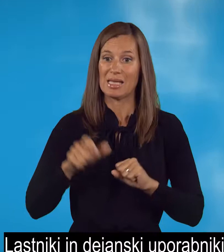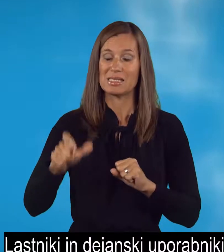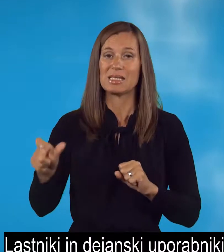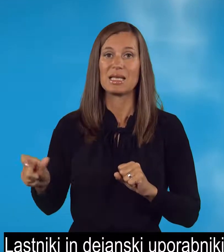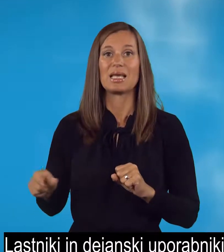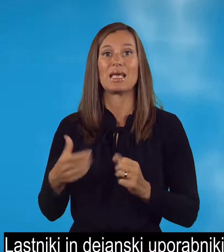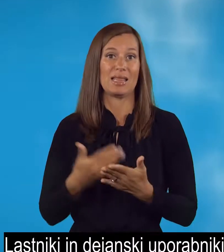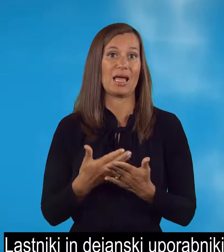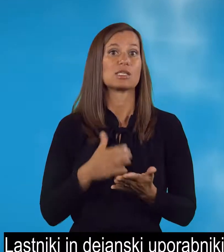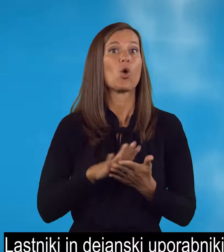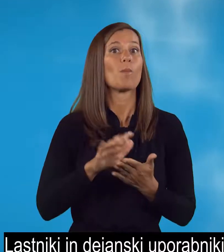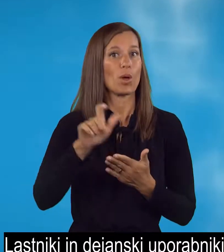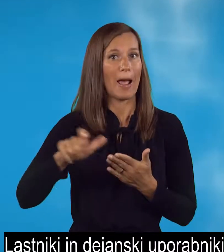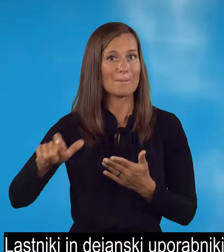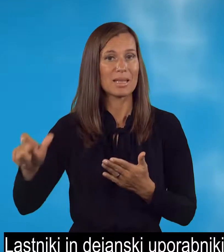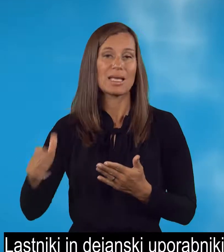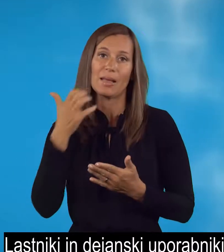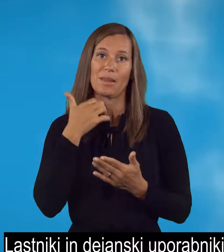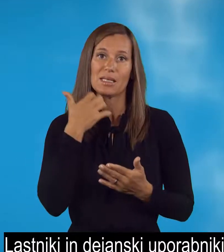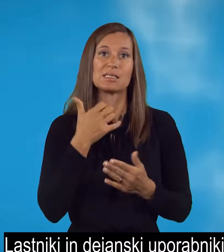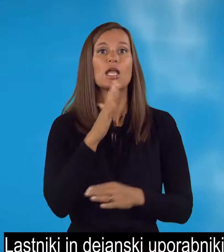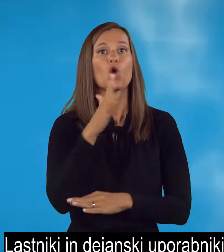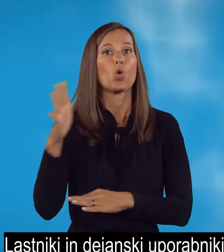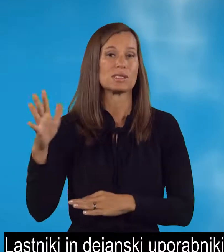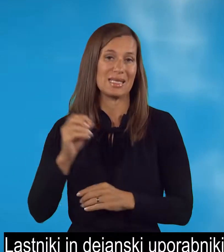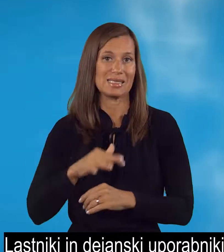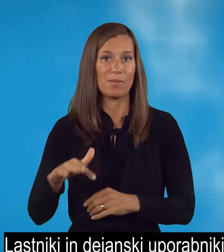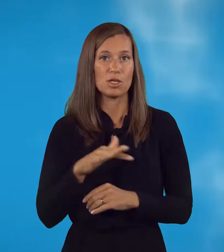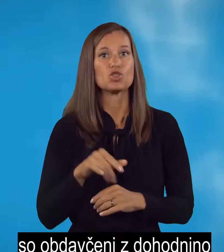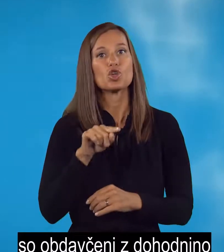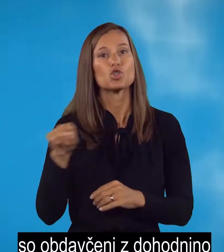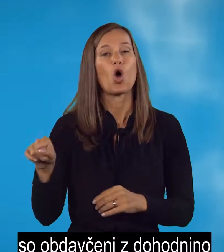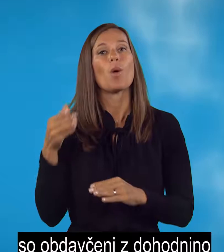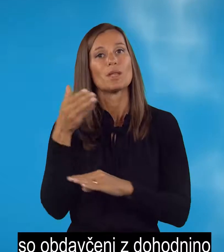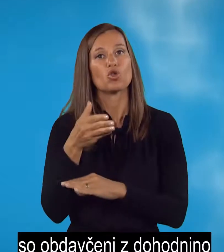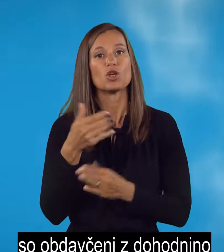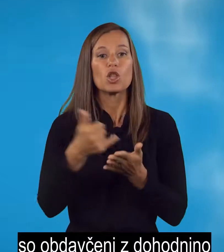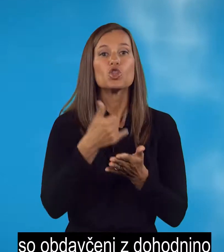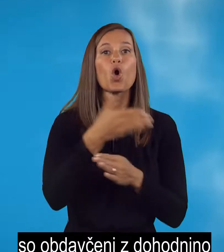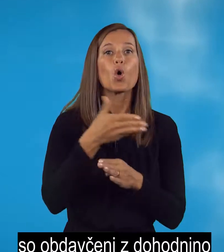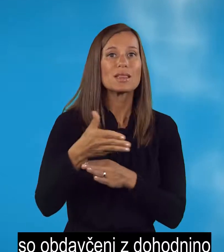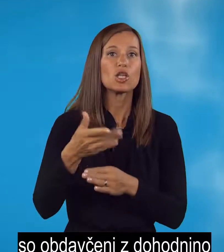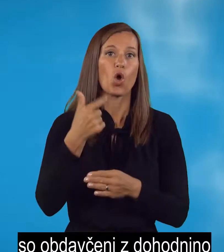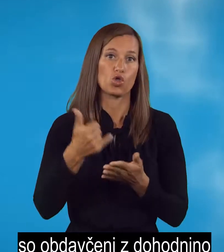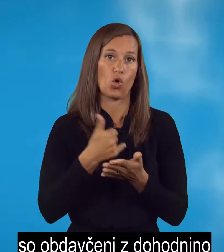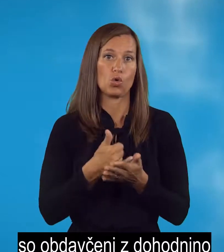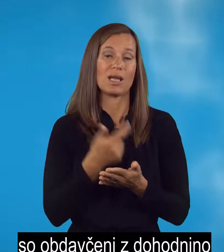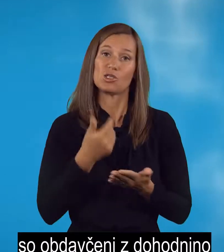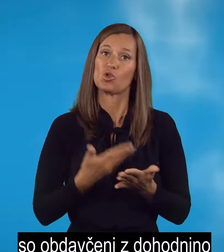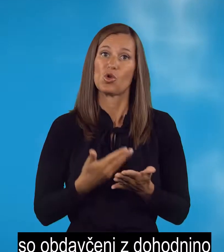Lastniki in dejanski uporabniki kmetijskih in gozdnih zemljišč so obdavčeni z dohodnino od dohodka iz osnovne